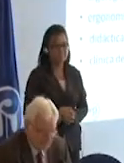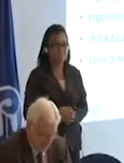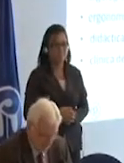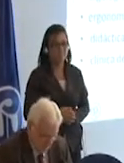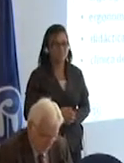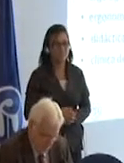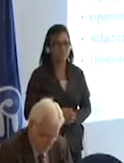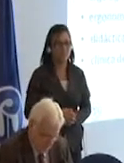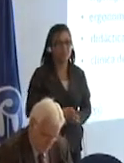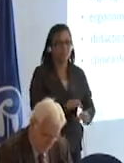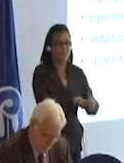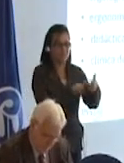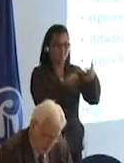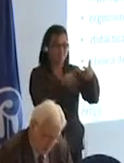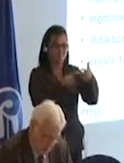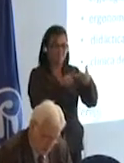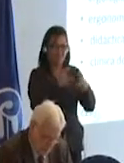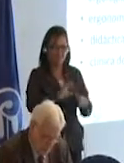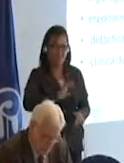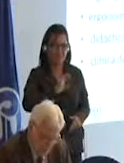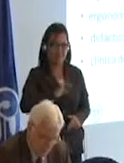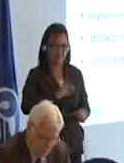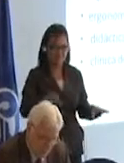Tercera característica de la actividad